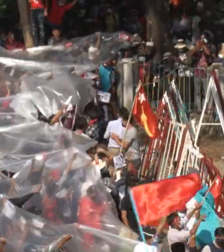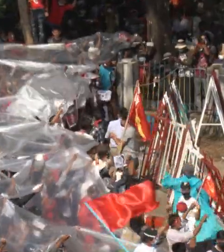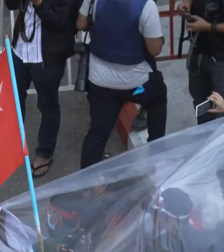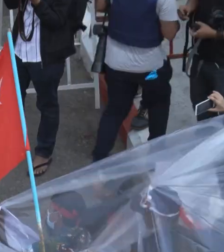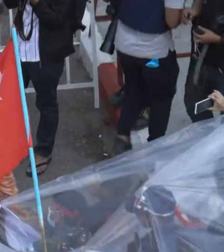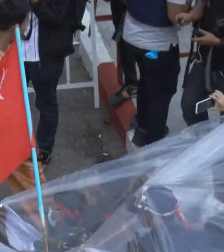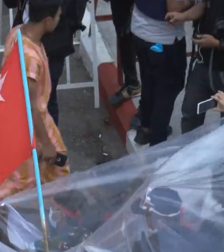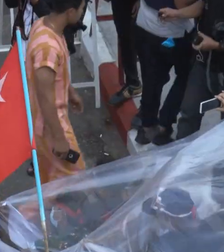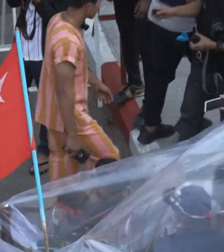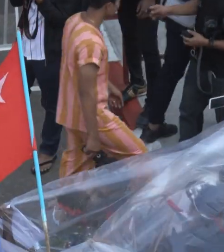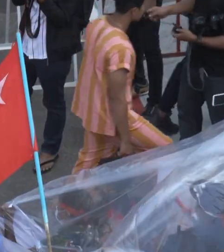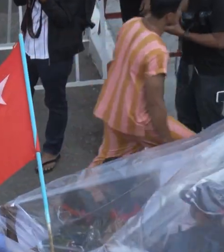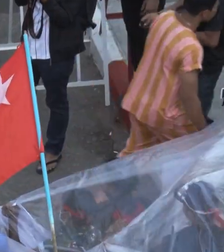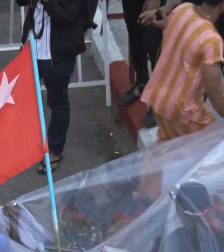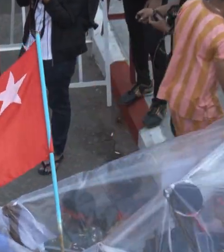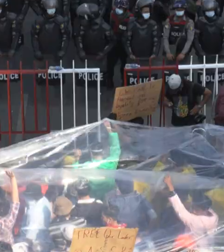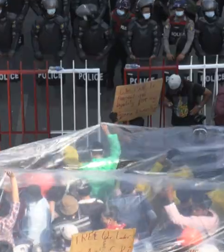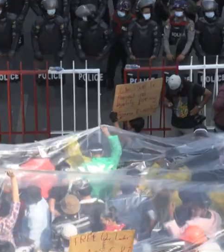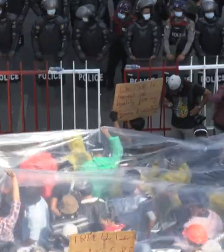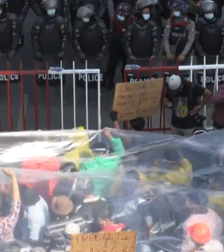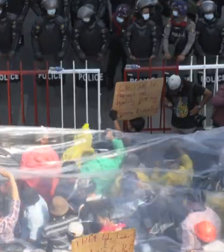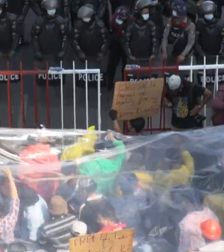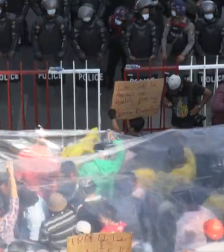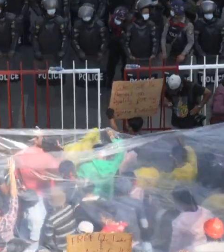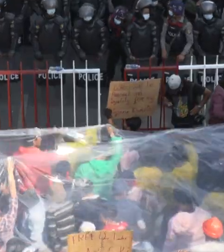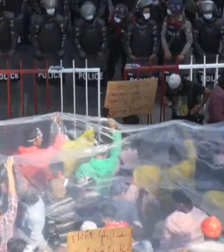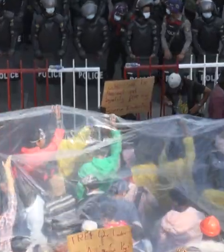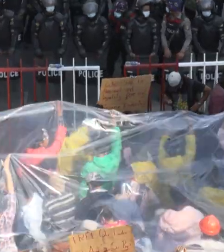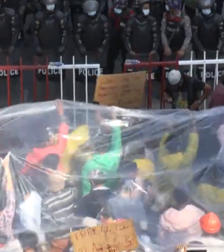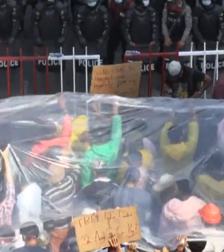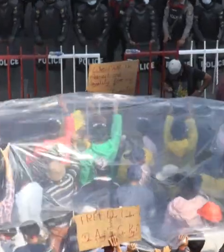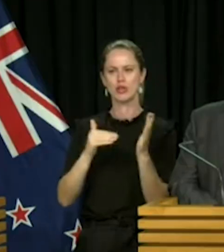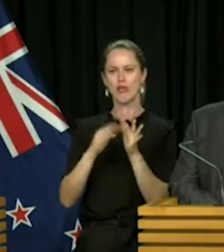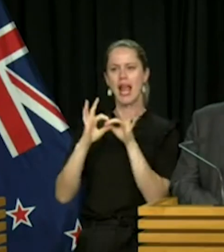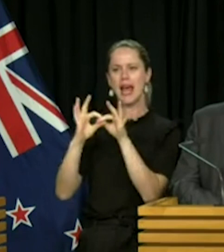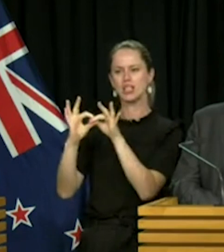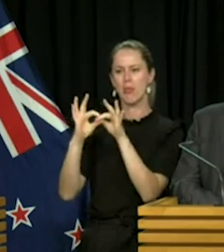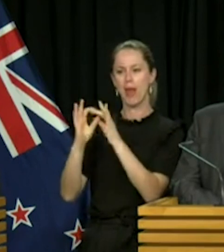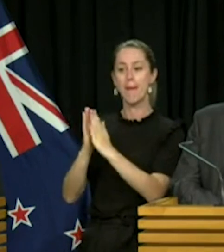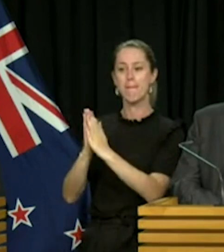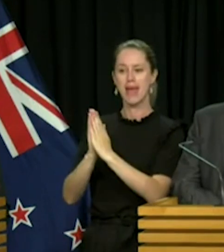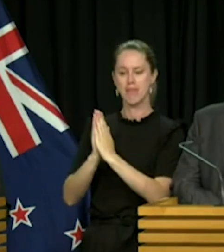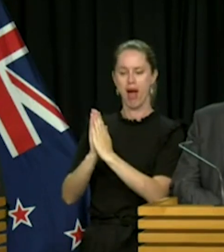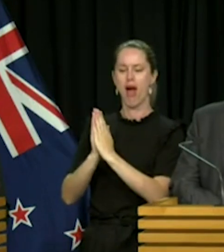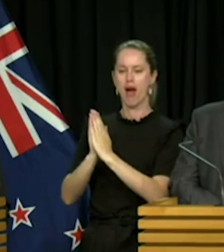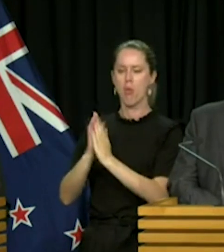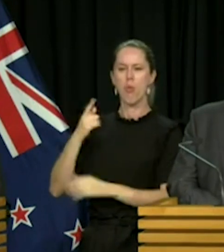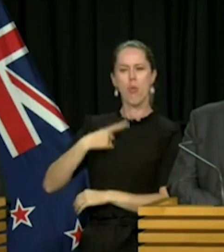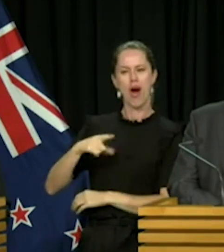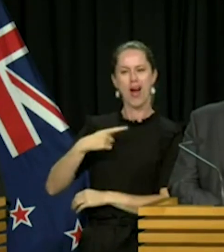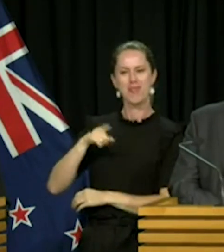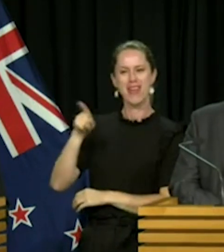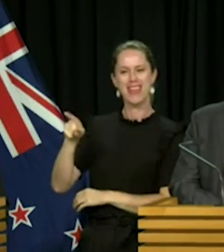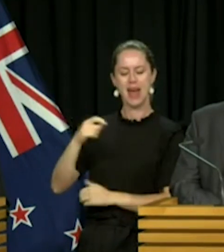por eeuu la unión europea al reino unido- y otros numerosos países nueva zelanda denunció el martes la suspensión